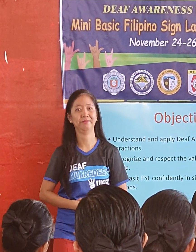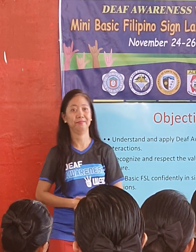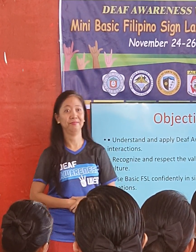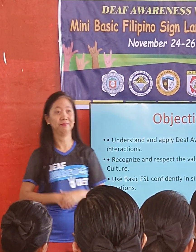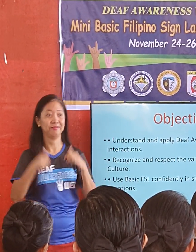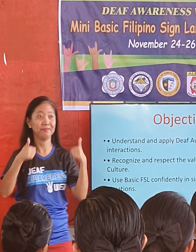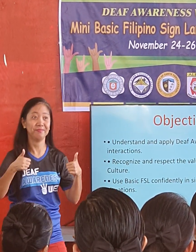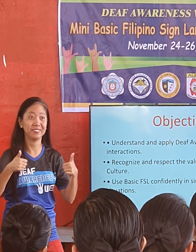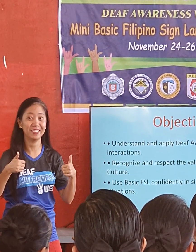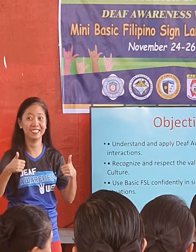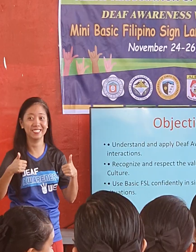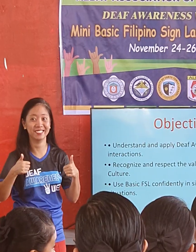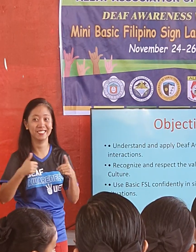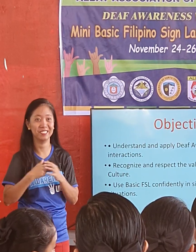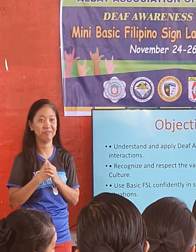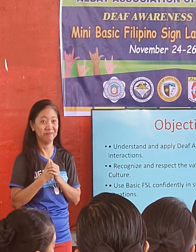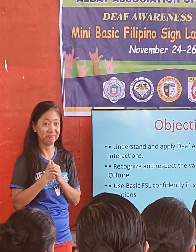makipag-communicate through sign language. Okay?